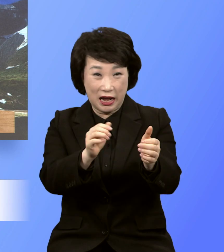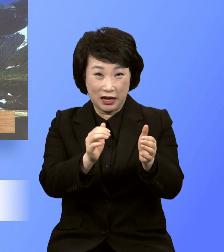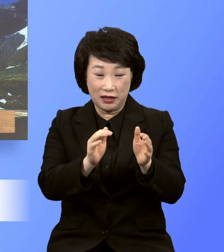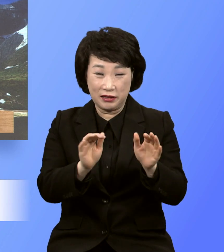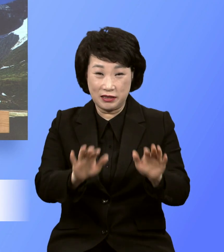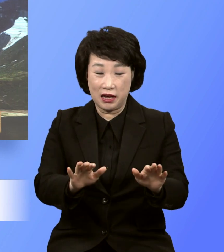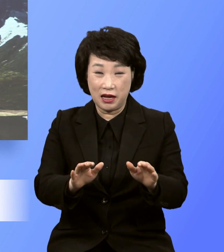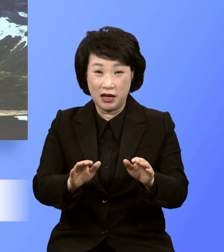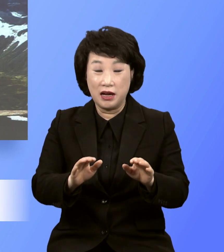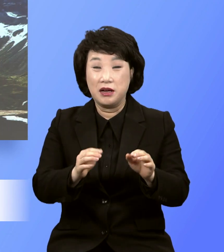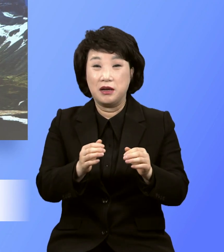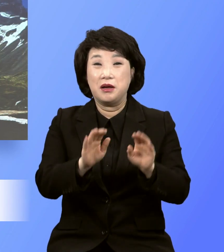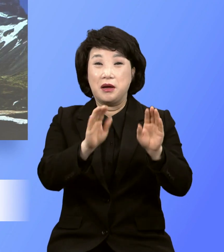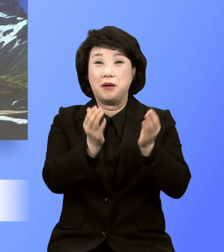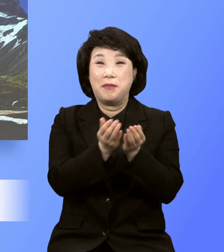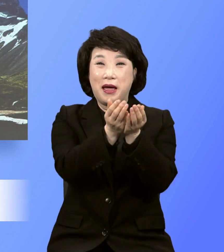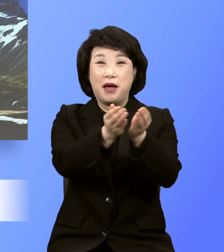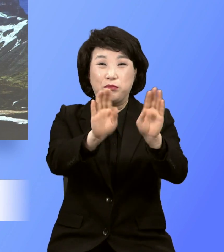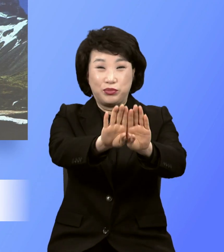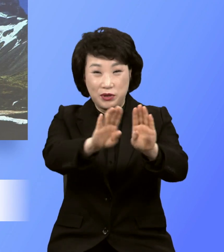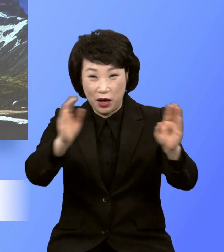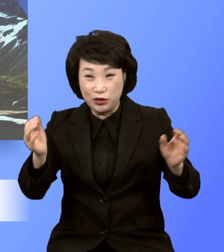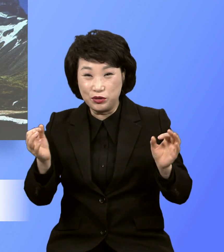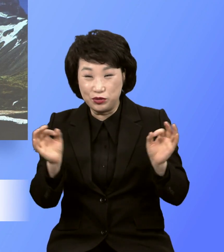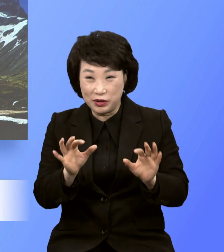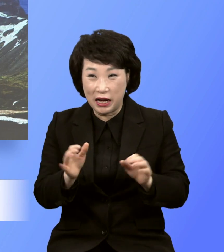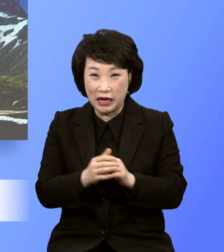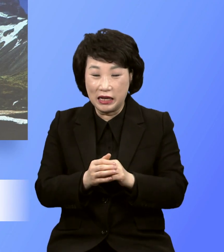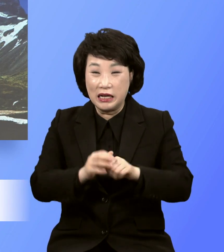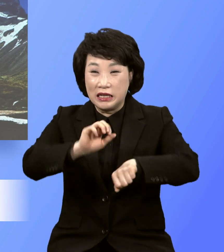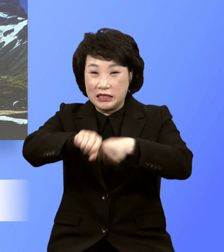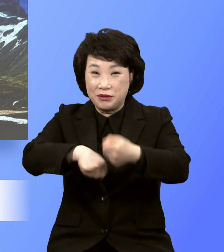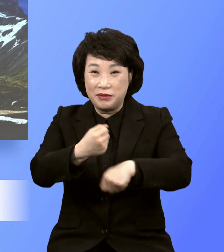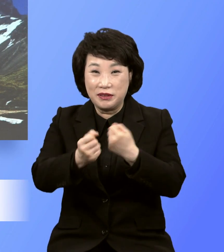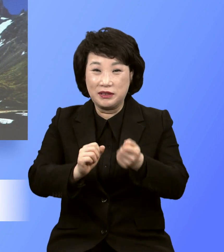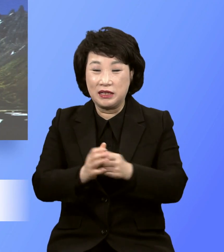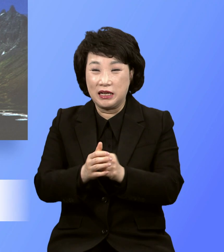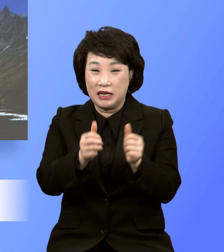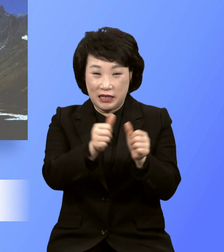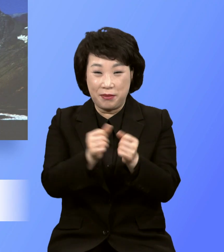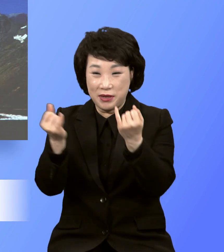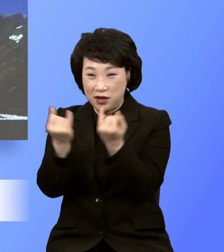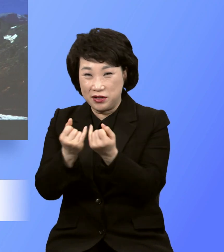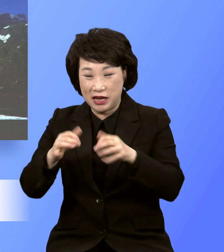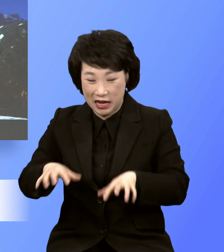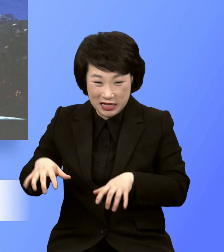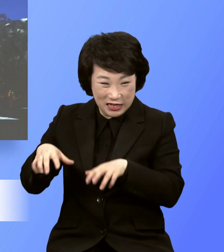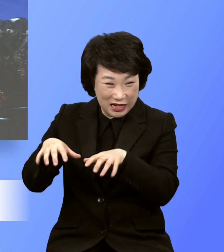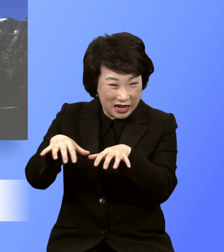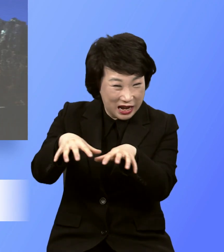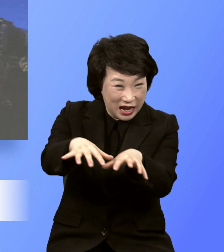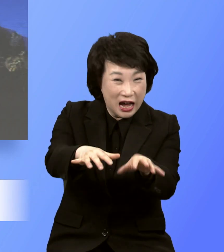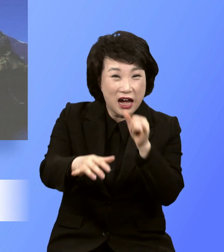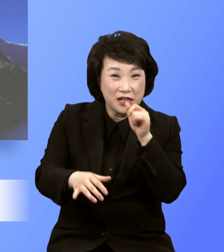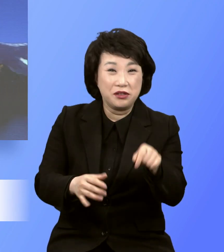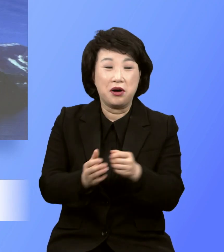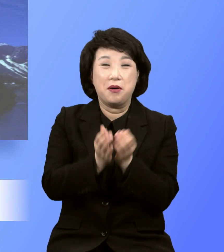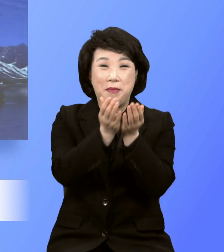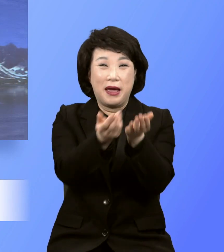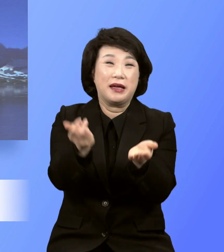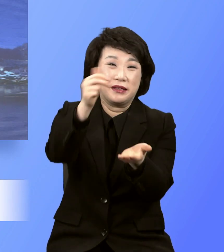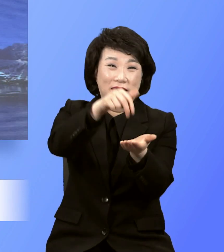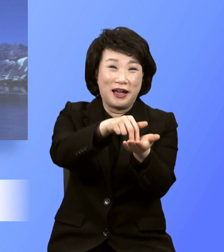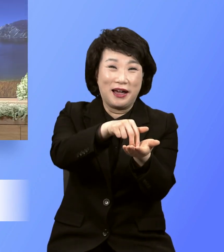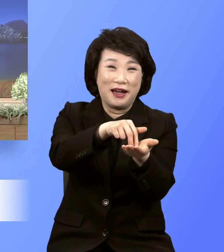여는 순간 짐승들이 암컷 수컷 쌍을 지어서 쭉 방주로